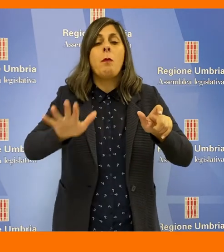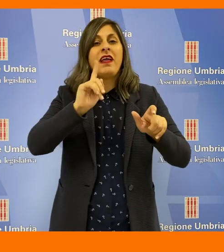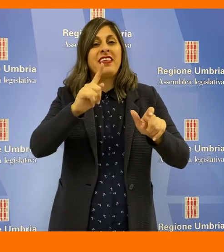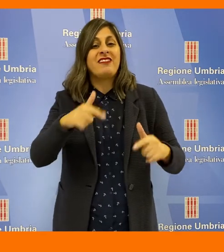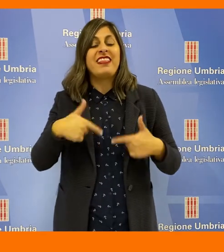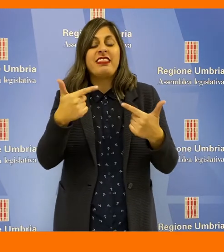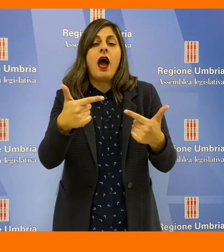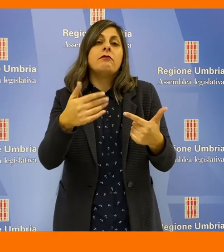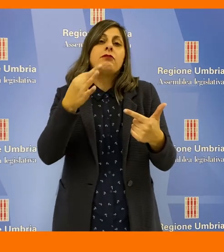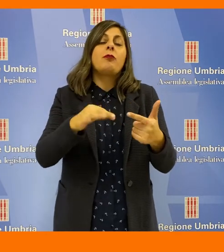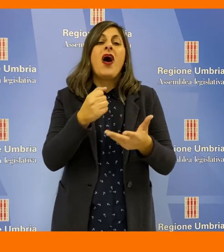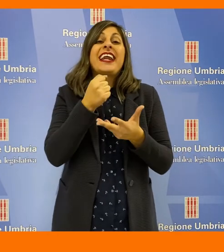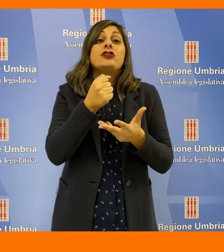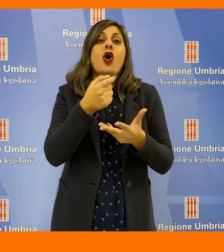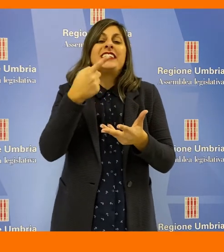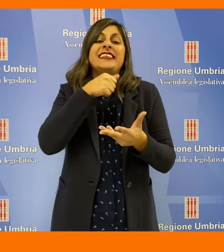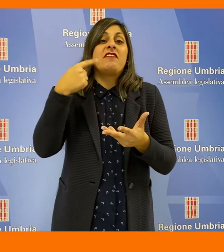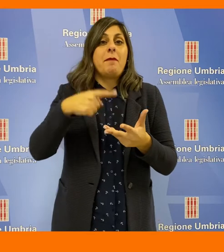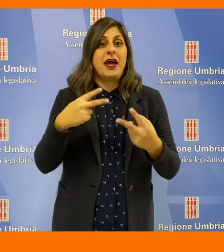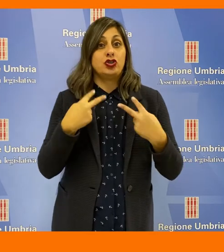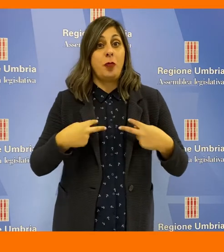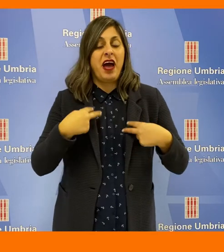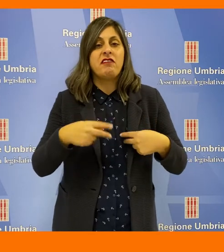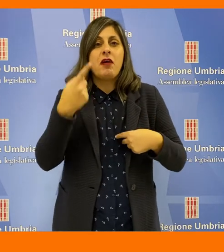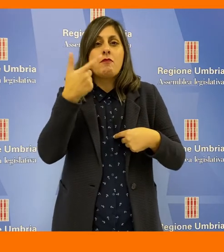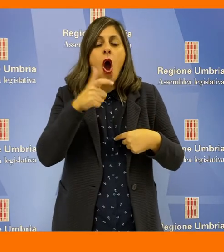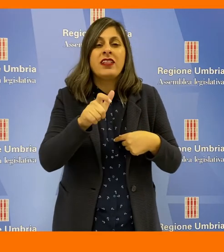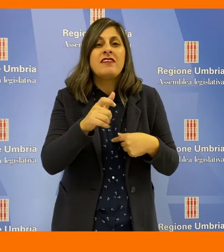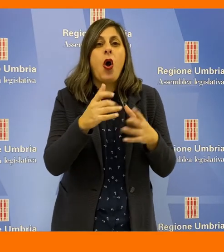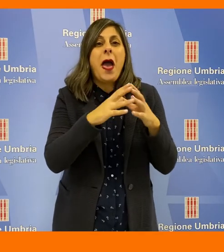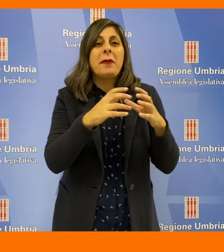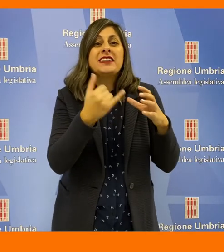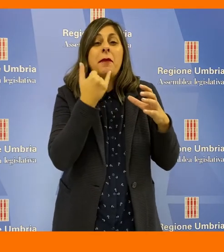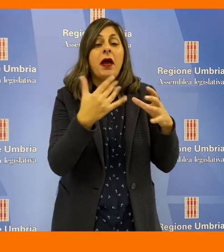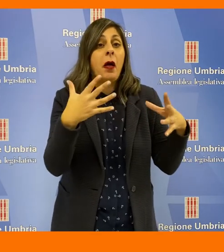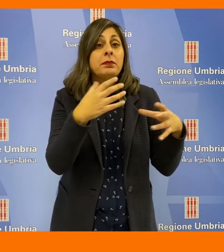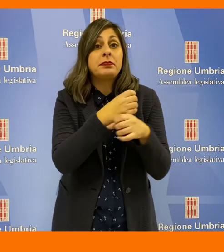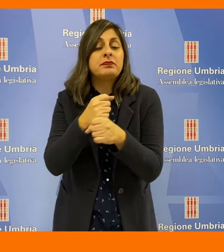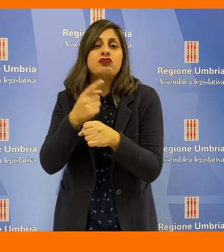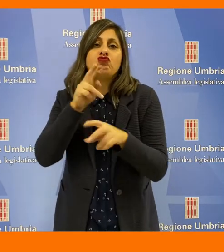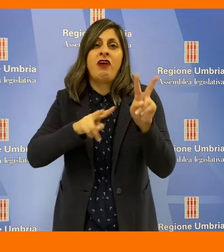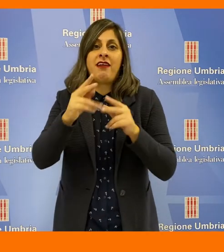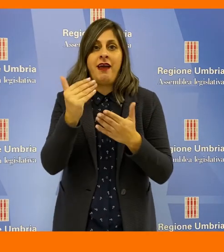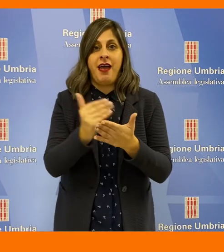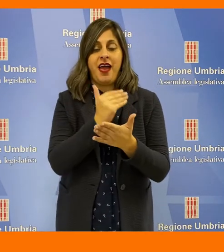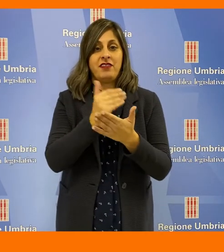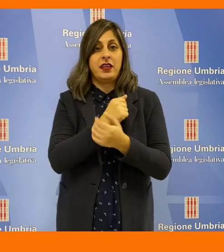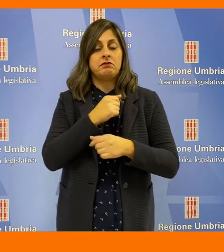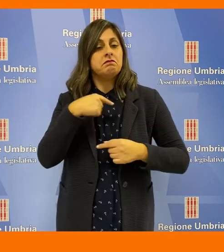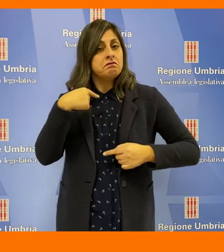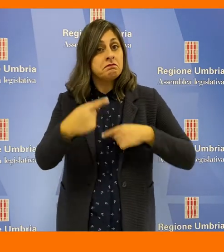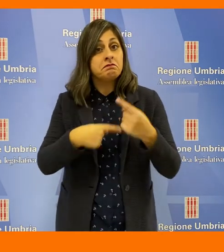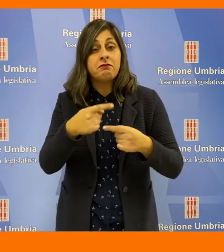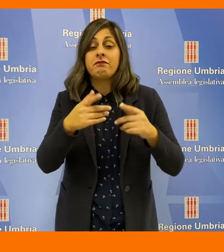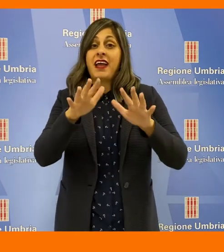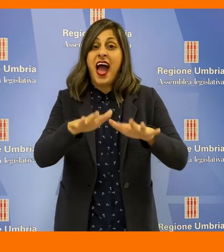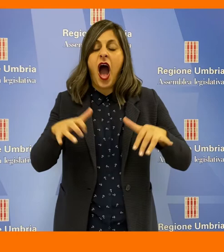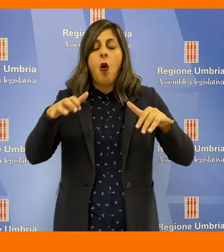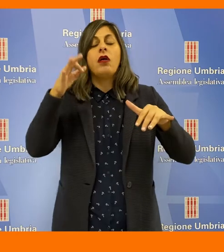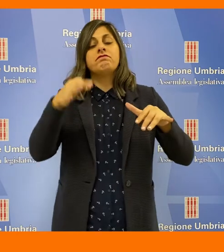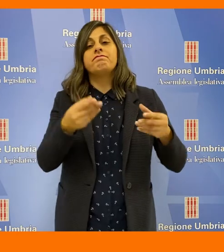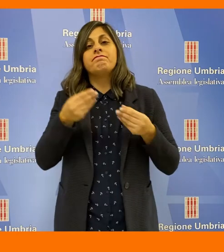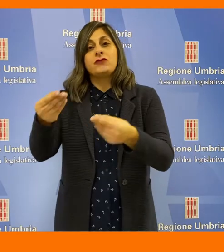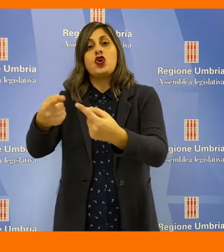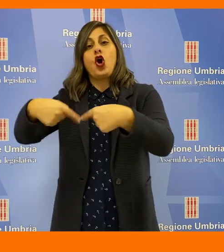preoccuparci di fornire a tutti gli Umbri le risorse per sopravvivere, evitando la scomparsa delle piccole imprese. Nel corso della